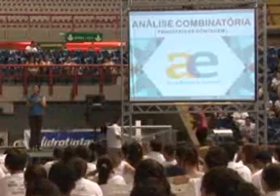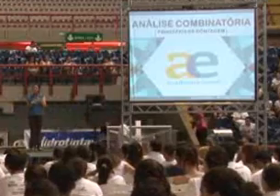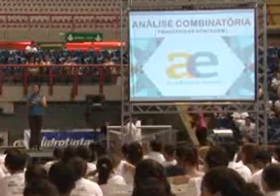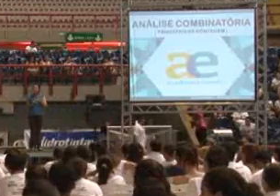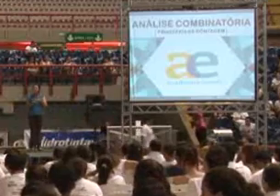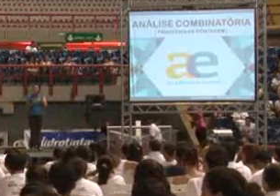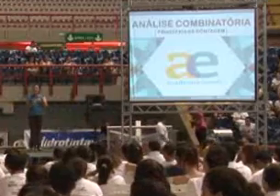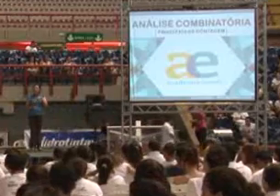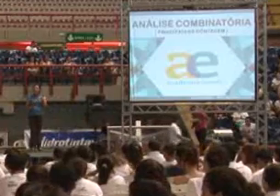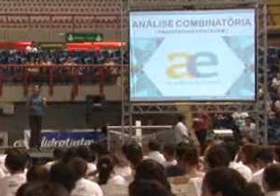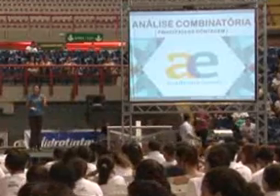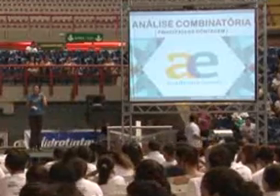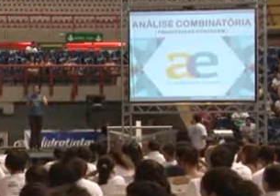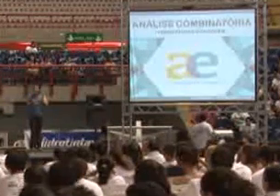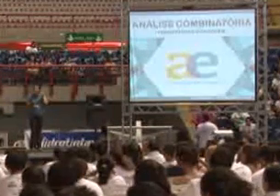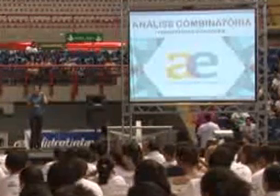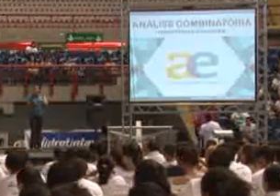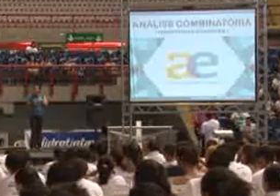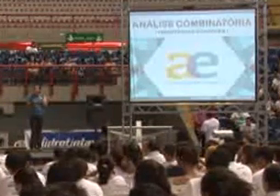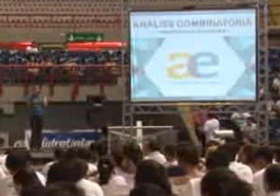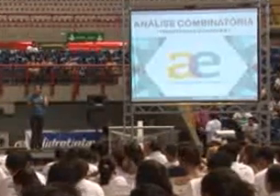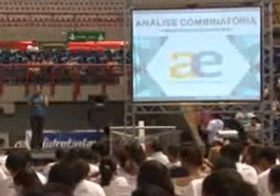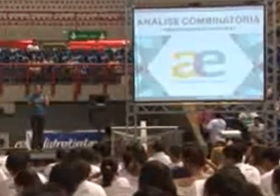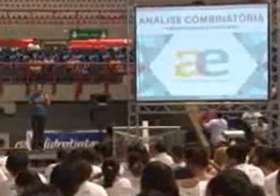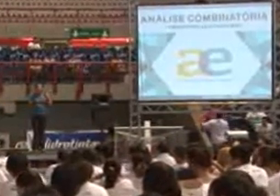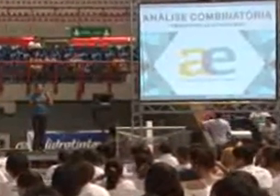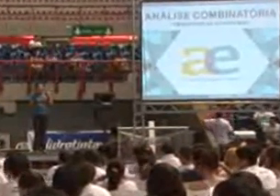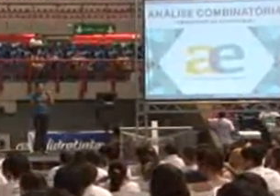Carlos Davidson, né, o professor Robério,